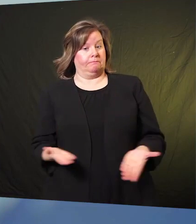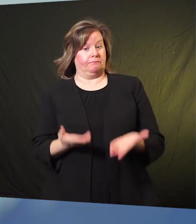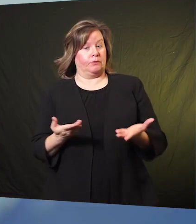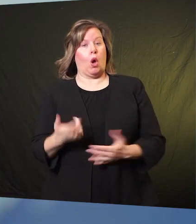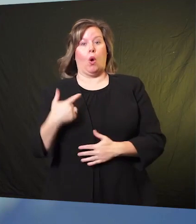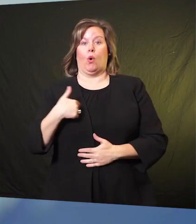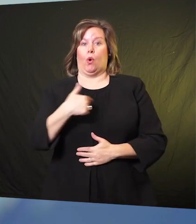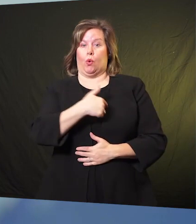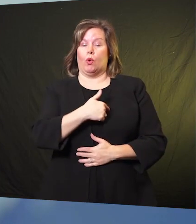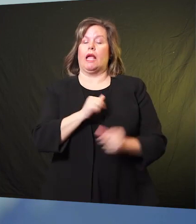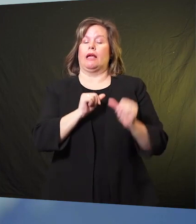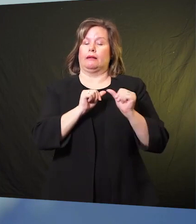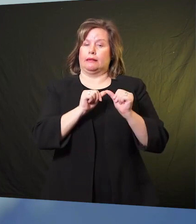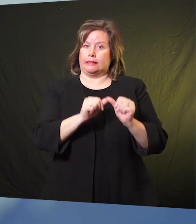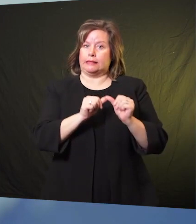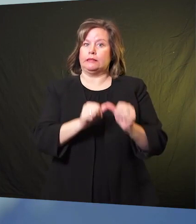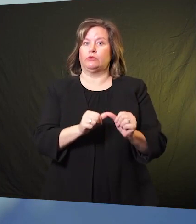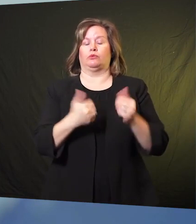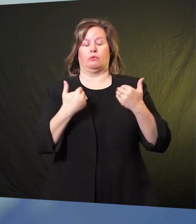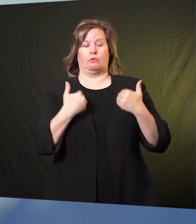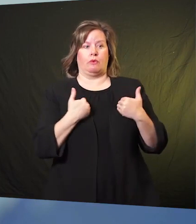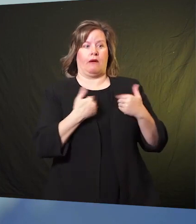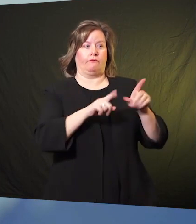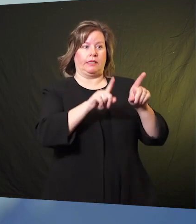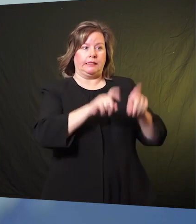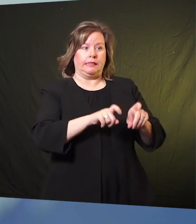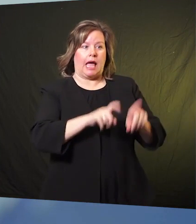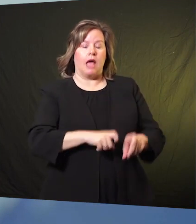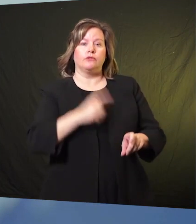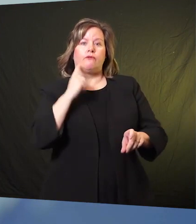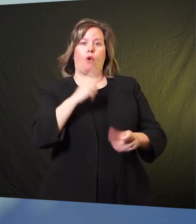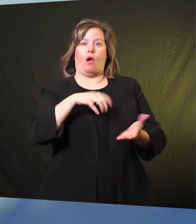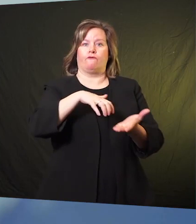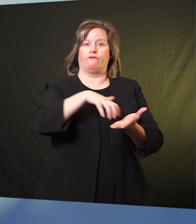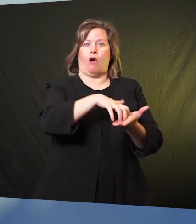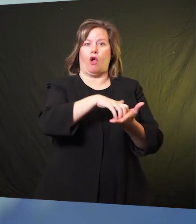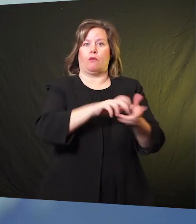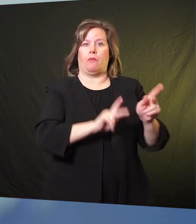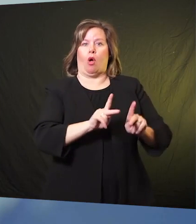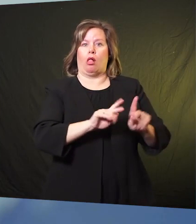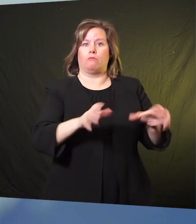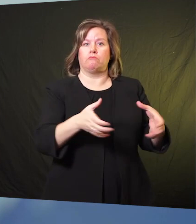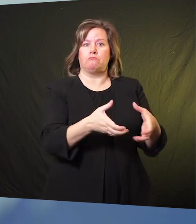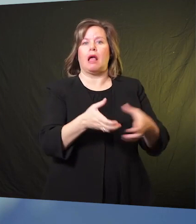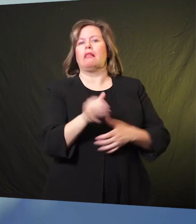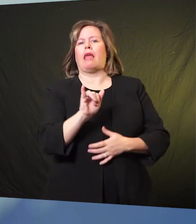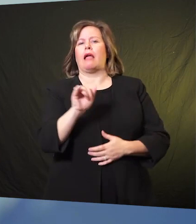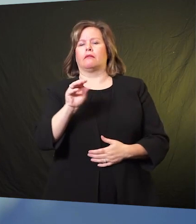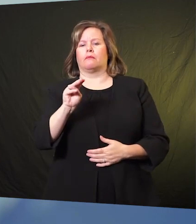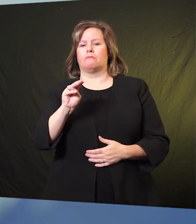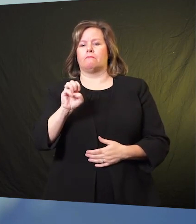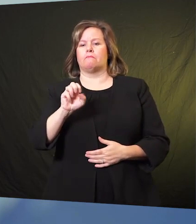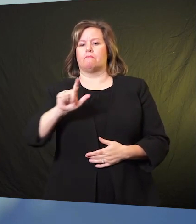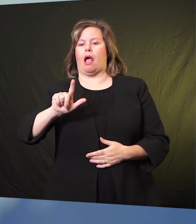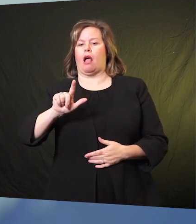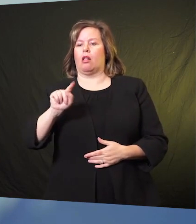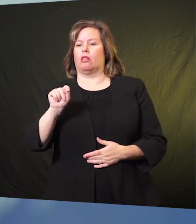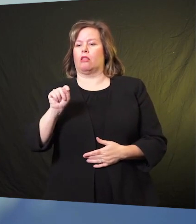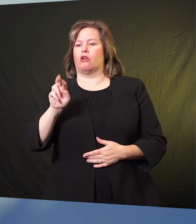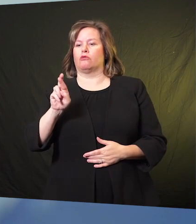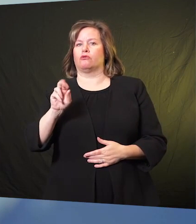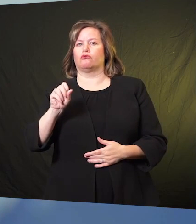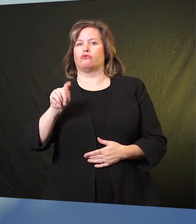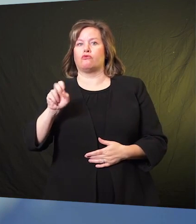claro en los últimos días días junto con la ayuda de mersin gamer y sister y house para asegurarse de que todos los residentes